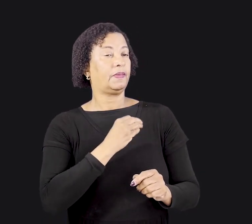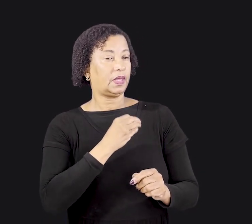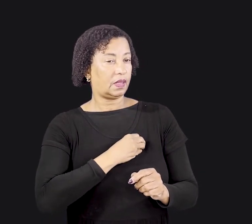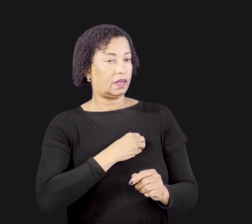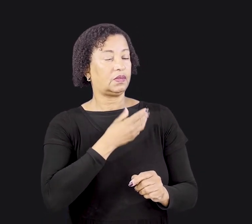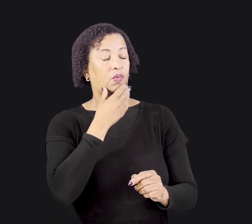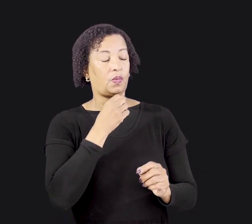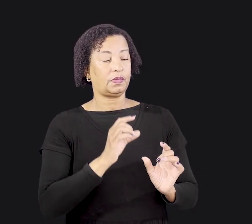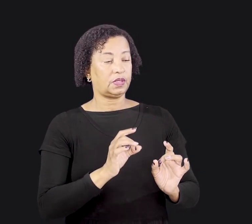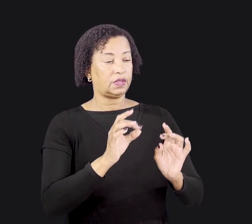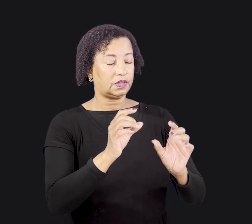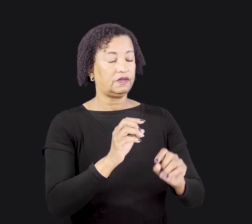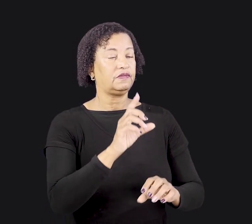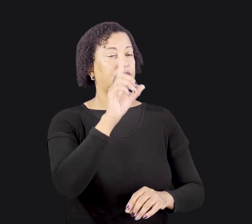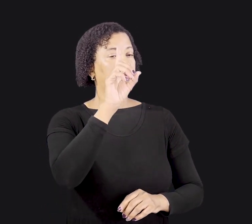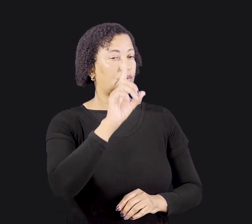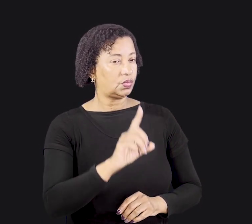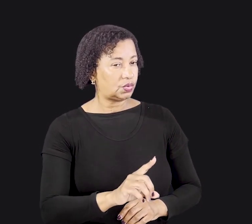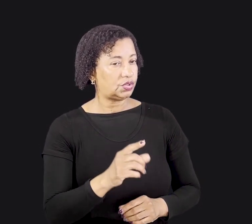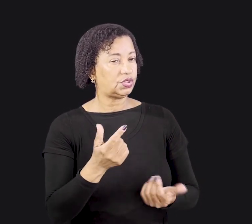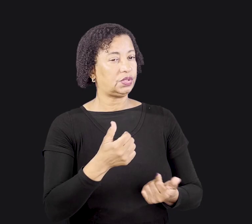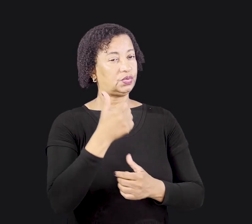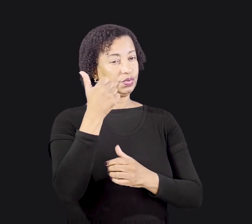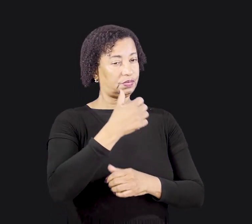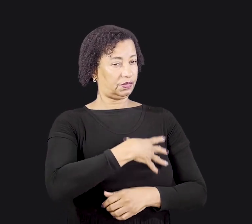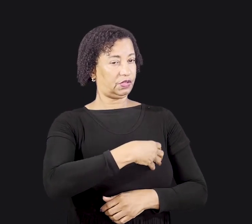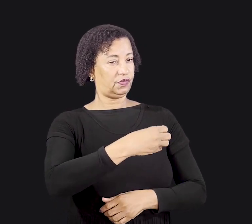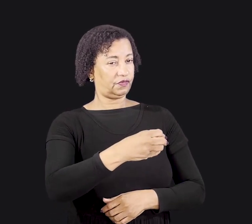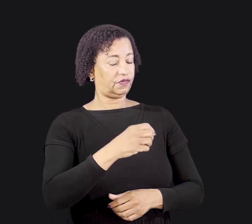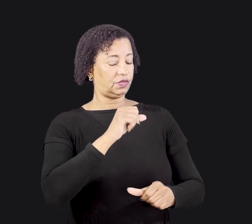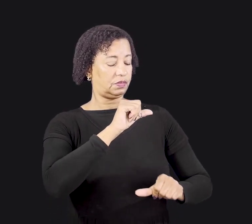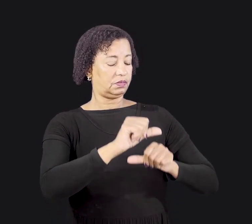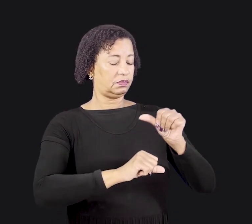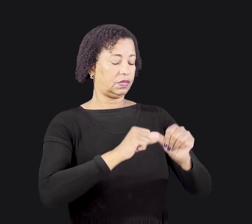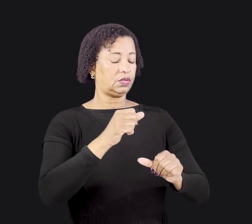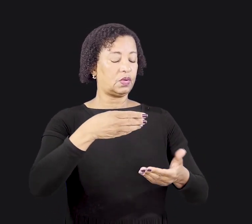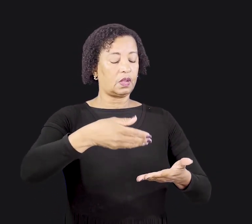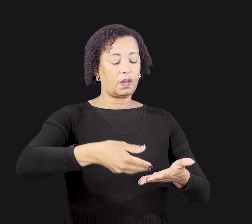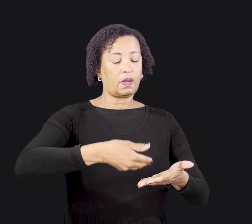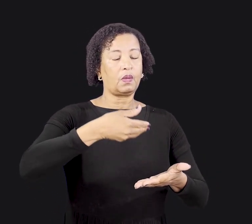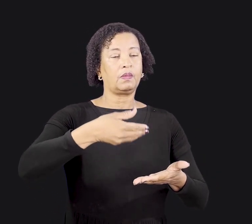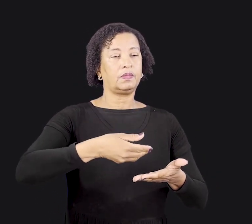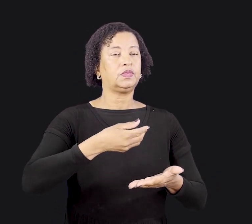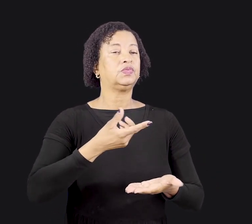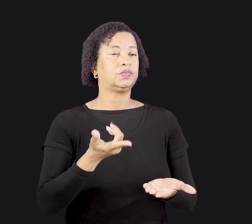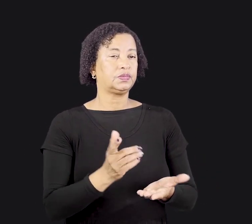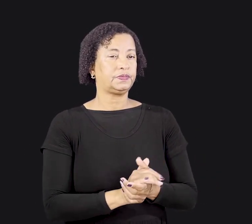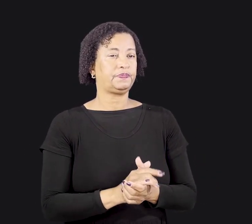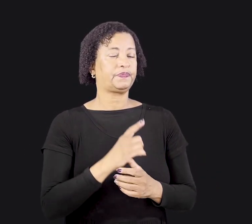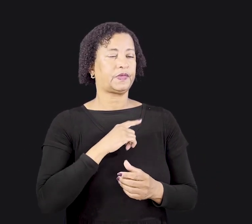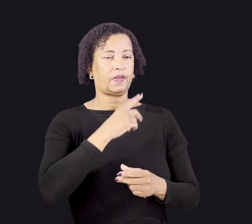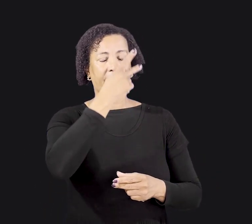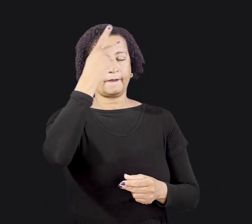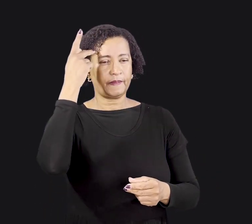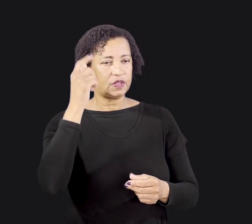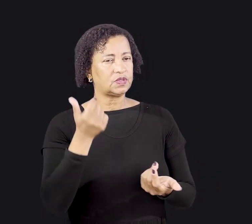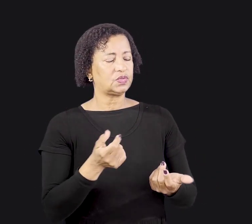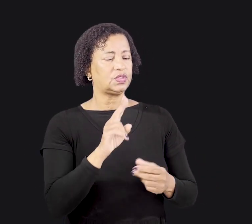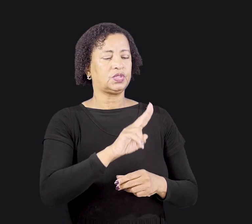de primogênito em troca de um prato de sopa. Há muitas pessoas que investem suas vidas na empresa, por